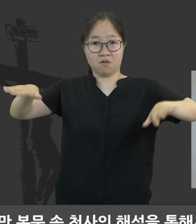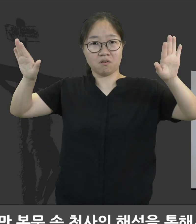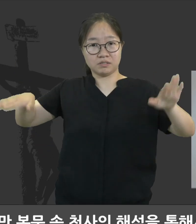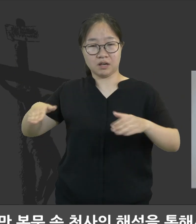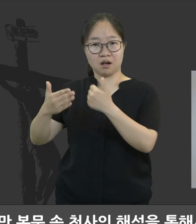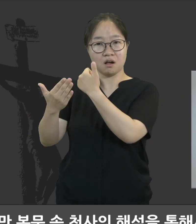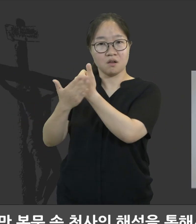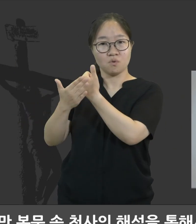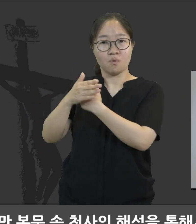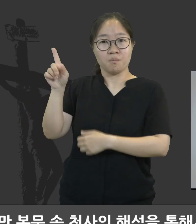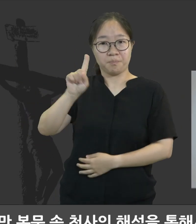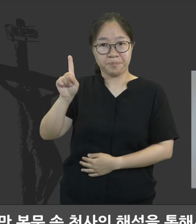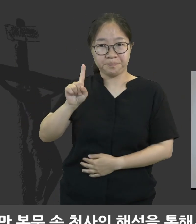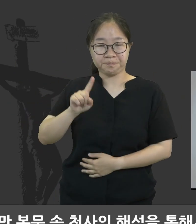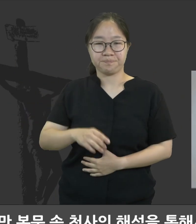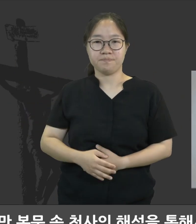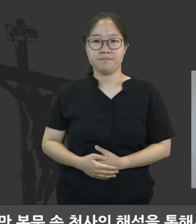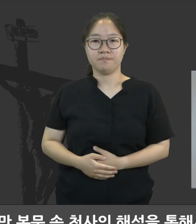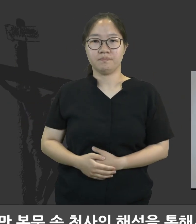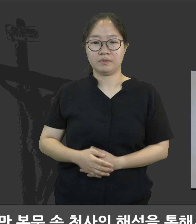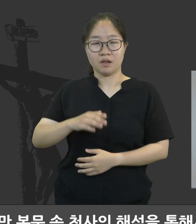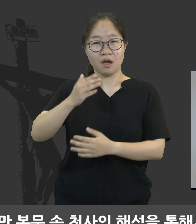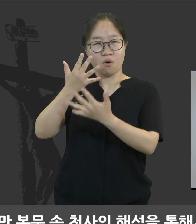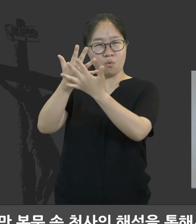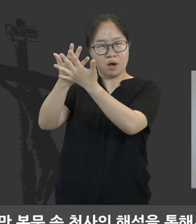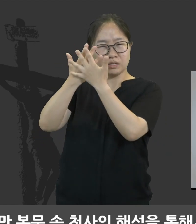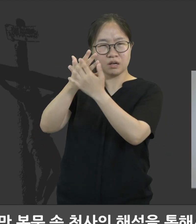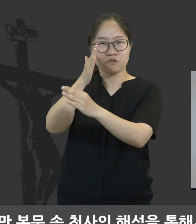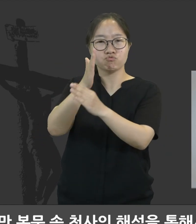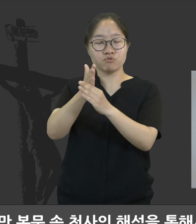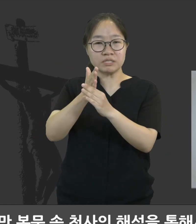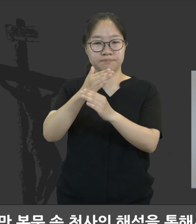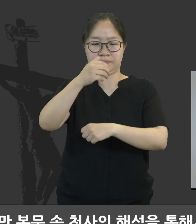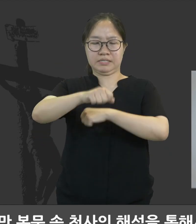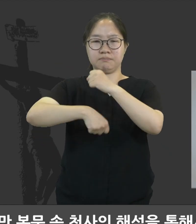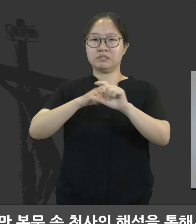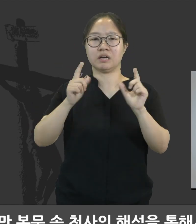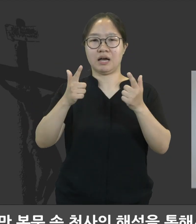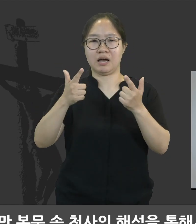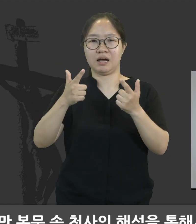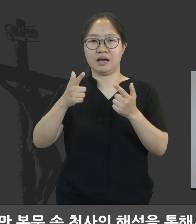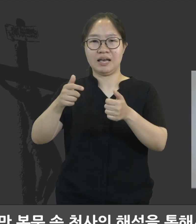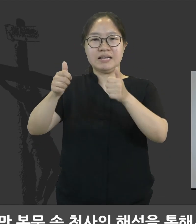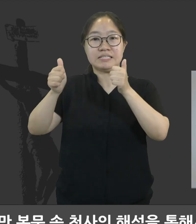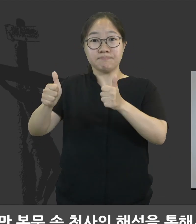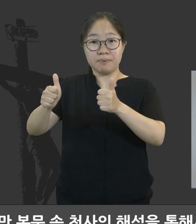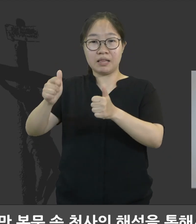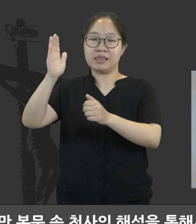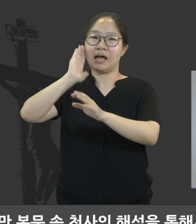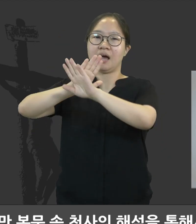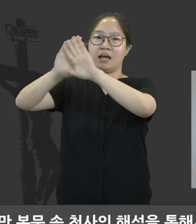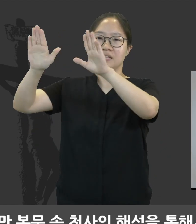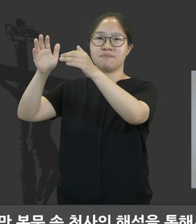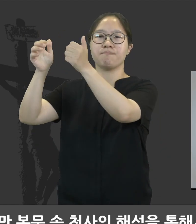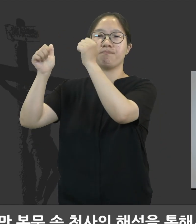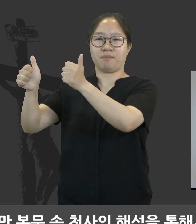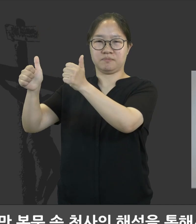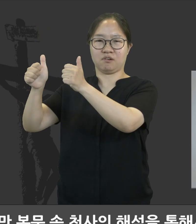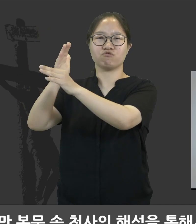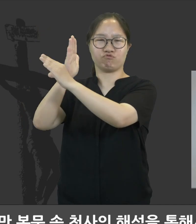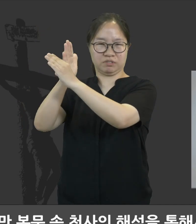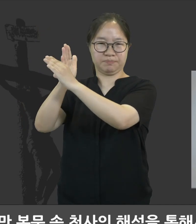수 있듯 이 환상의 초점은 짐승들이 아니라 심판이 행해지는 하늘 법정에 맞춰져